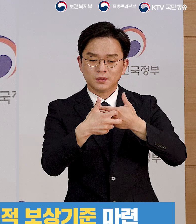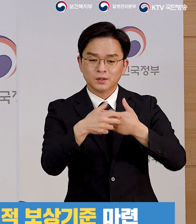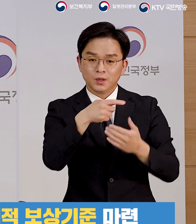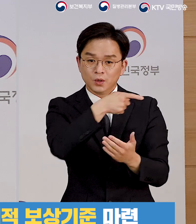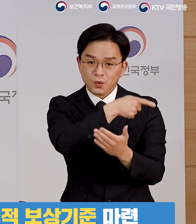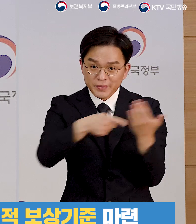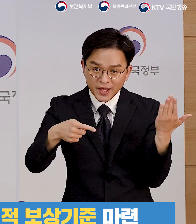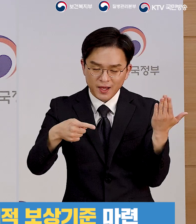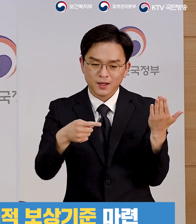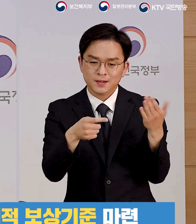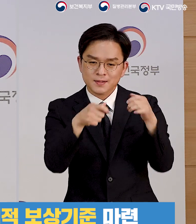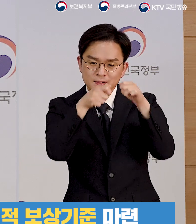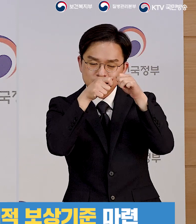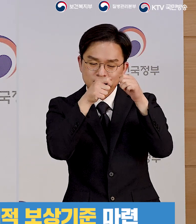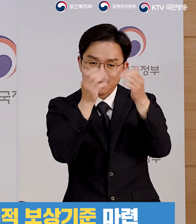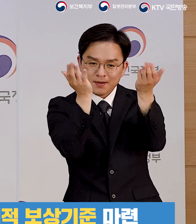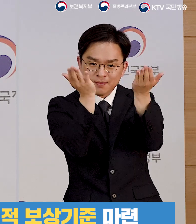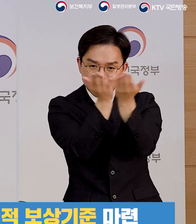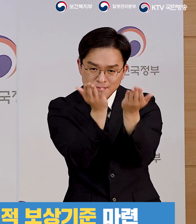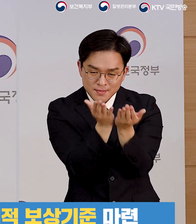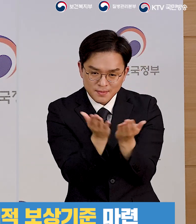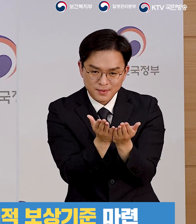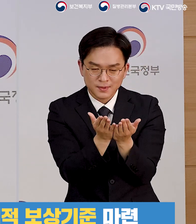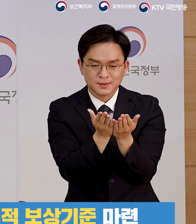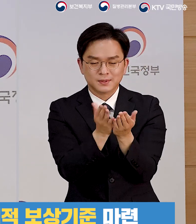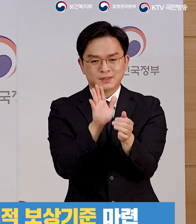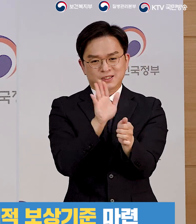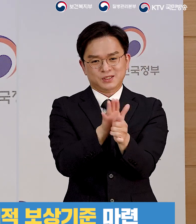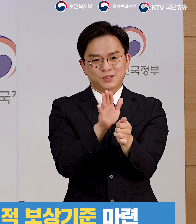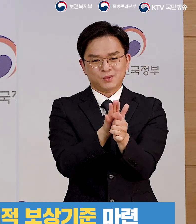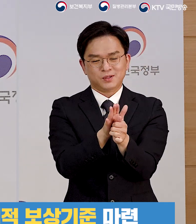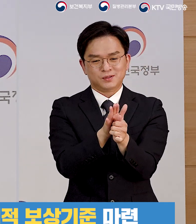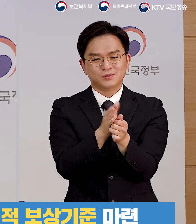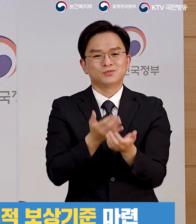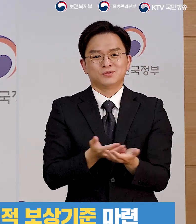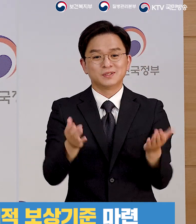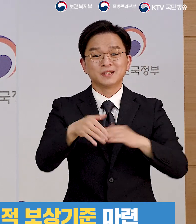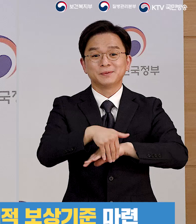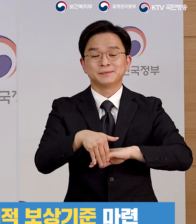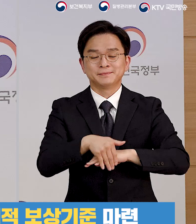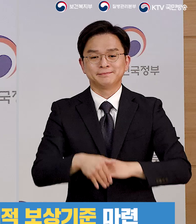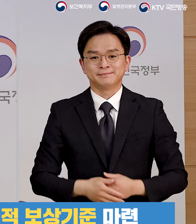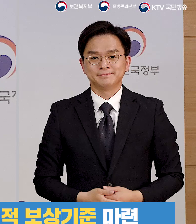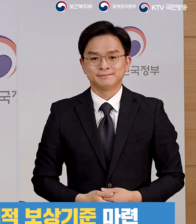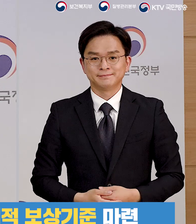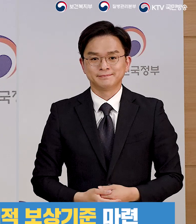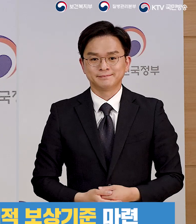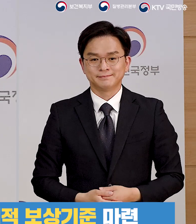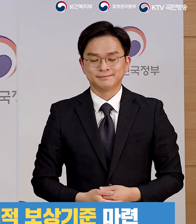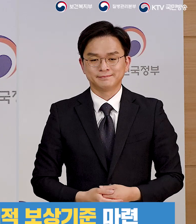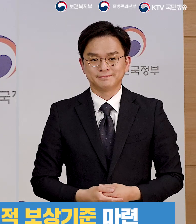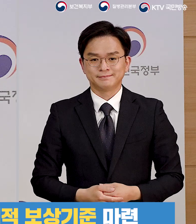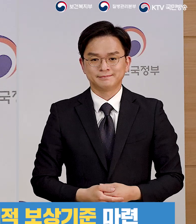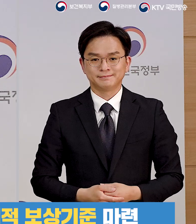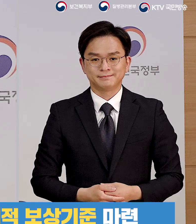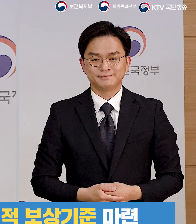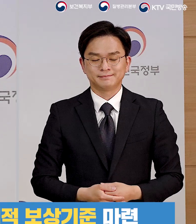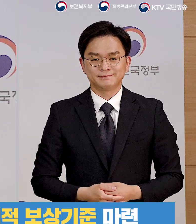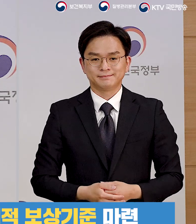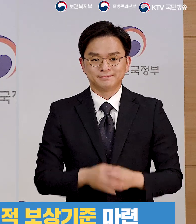대하여 꼼꼼하게 보상 기준을 마련하였고 이에 따라 체계적인 손실 보상을 실시하게 됩니다.